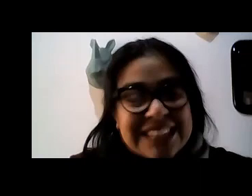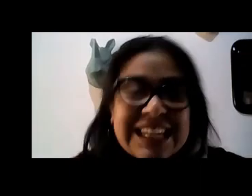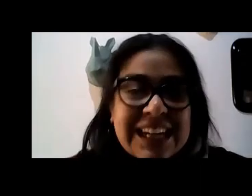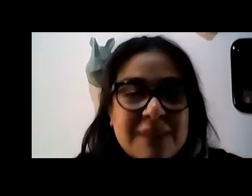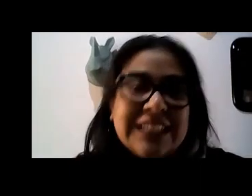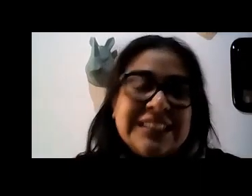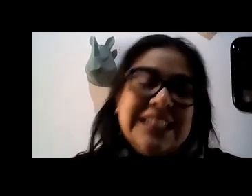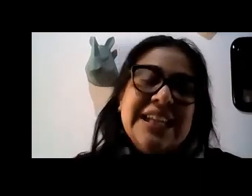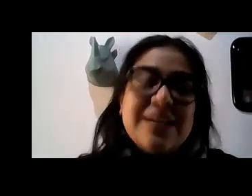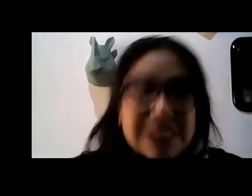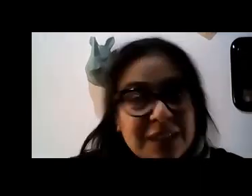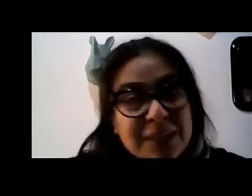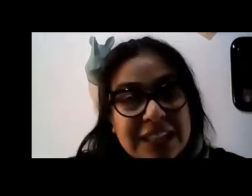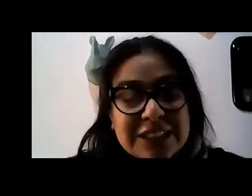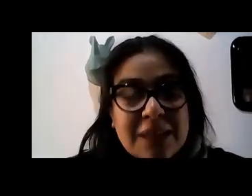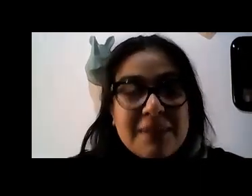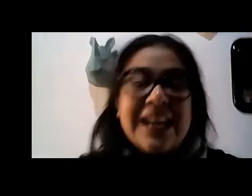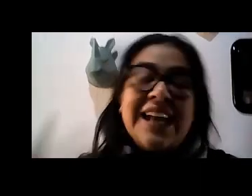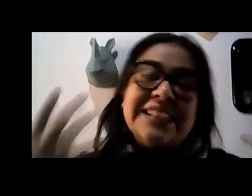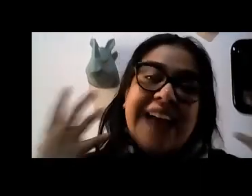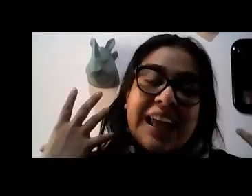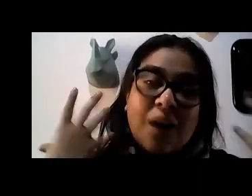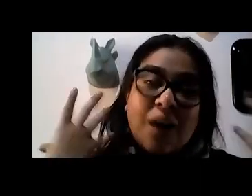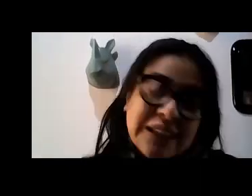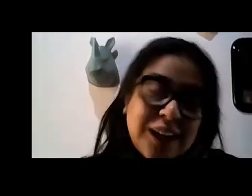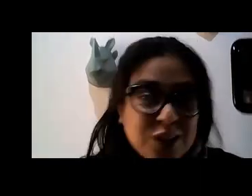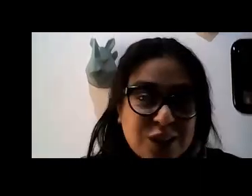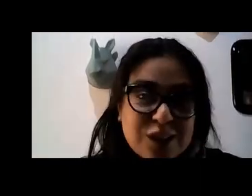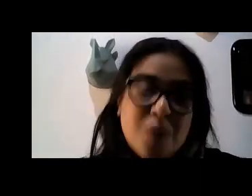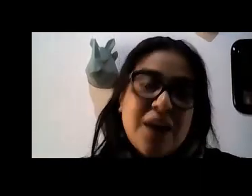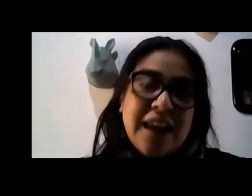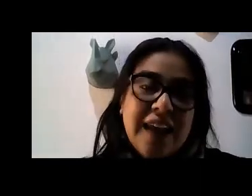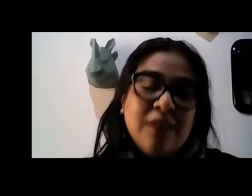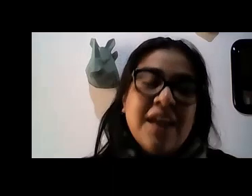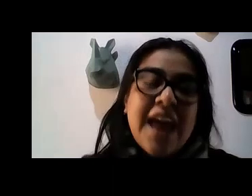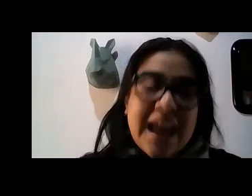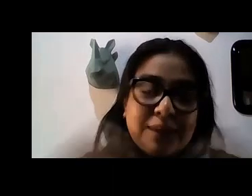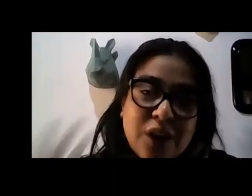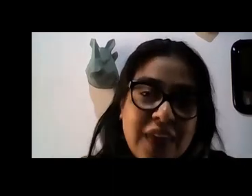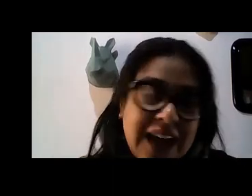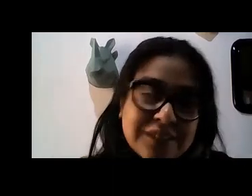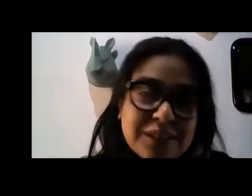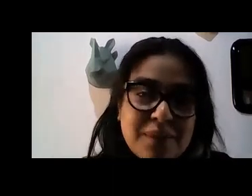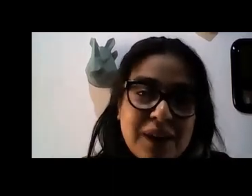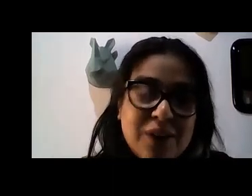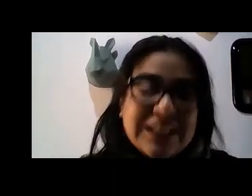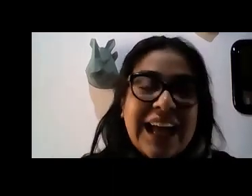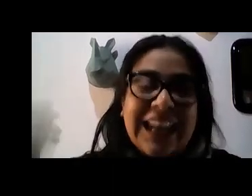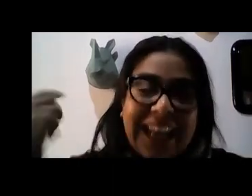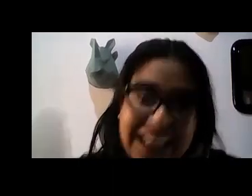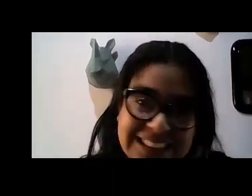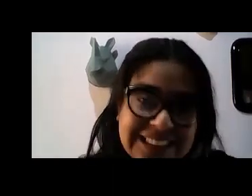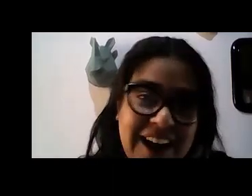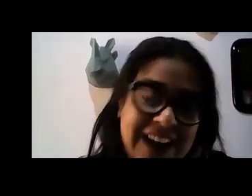Entonces, cerramos así, y nuestra invitación también es a que cuenten con nosotros como un aliado. El Museo de Arte Contemporáneo de Bogotá